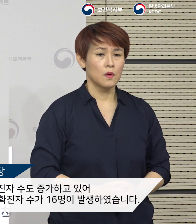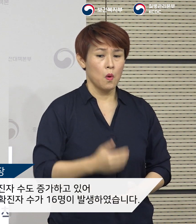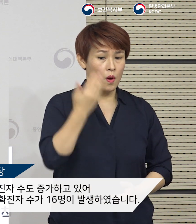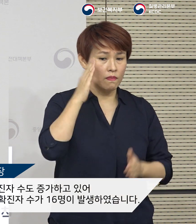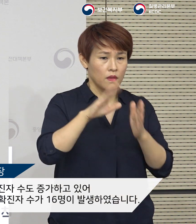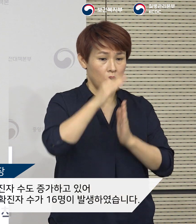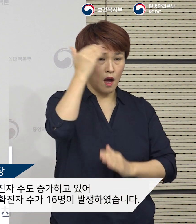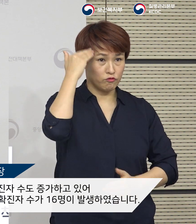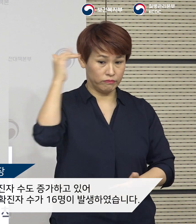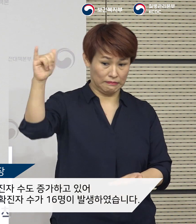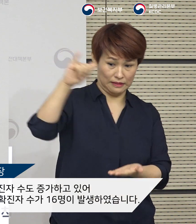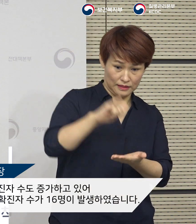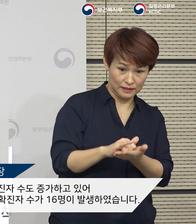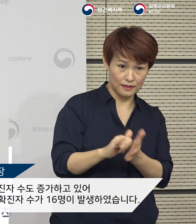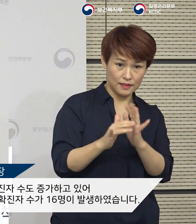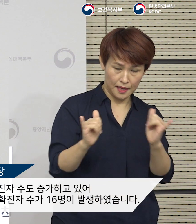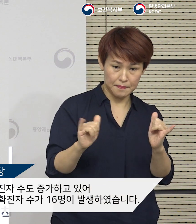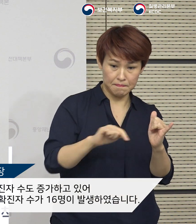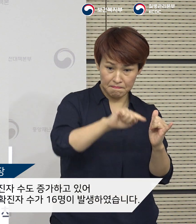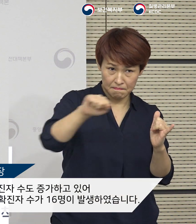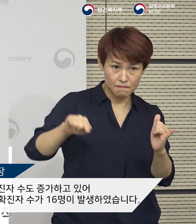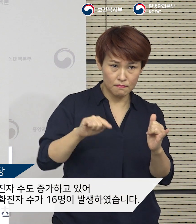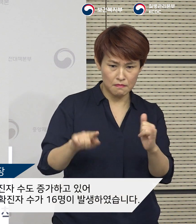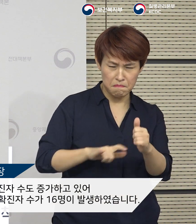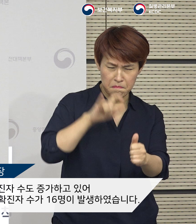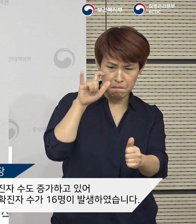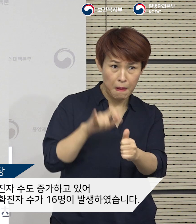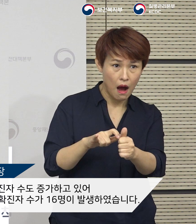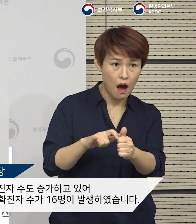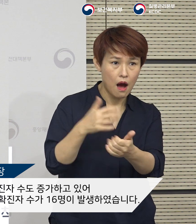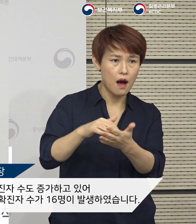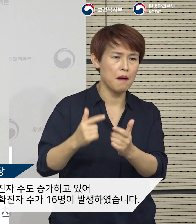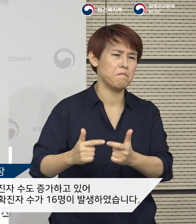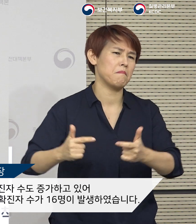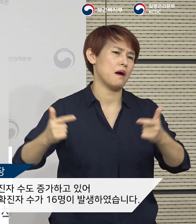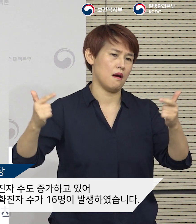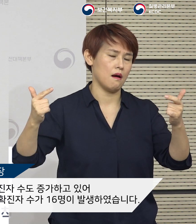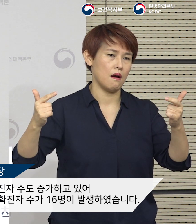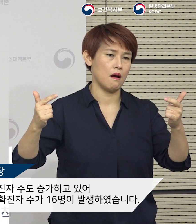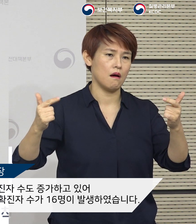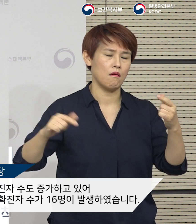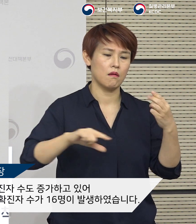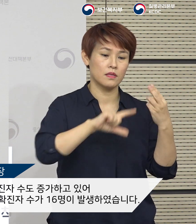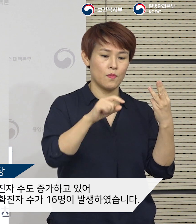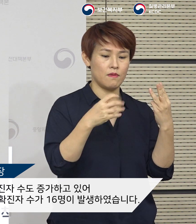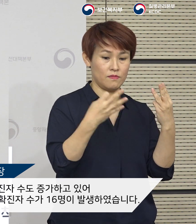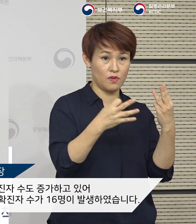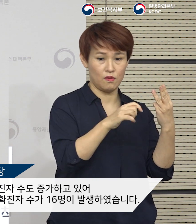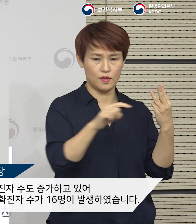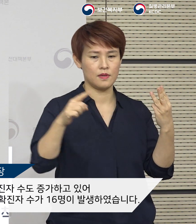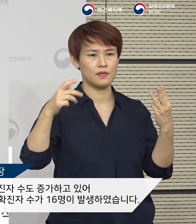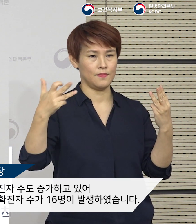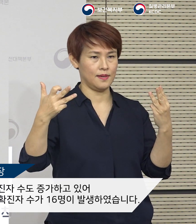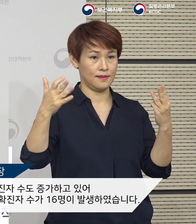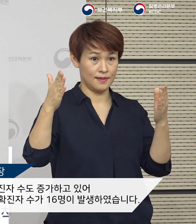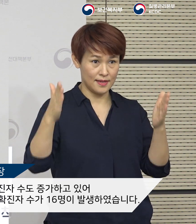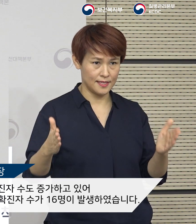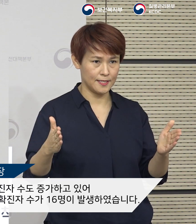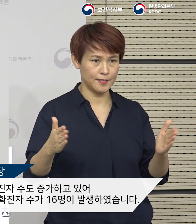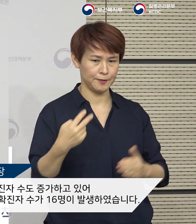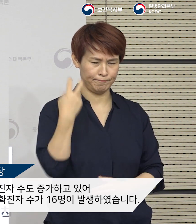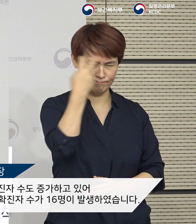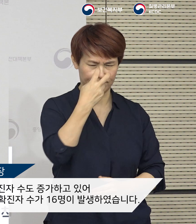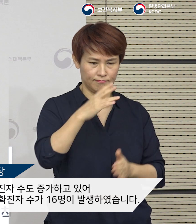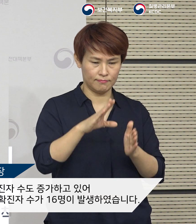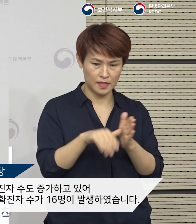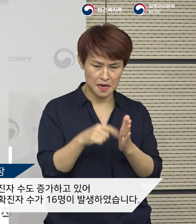최근 우리나라로 입국하고 있는 입국자들 중 확진자 수도 증가하고 있어 3월 14일부터 18일까지 검역